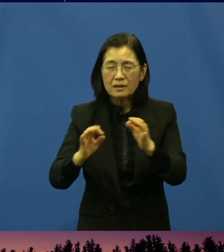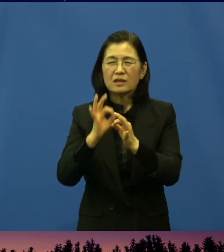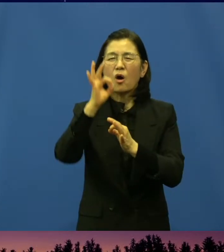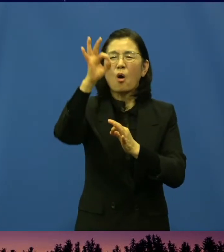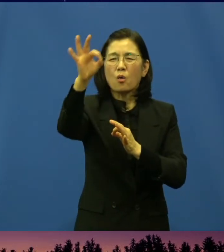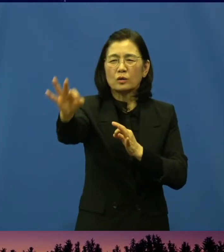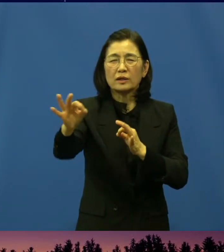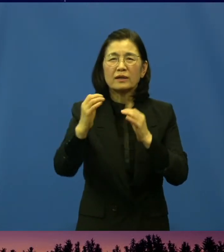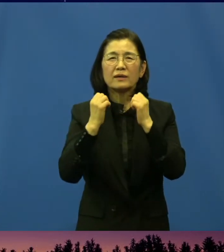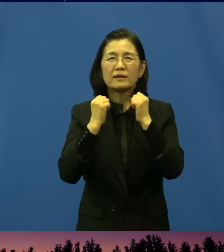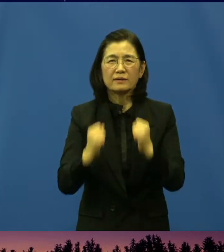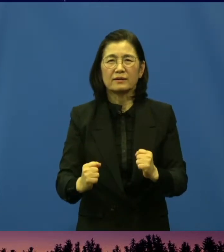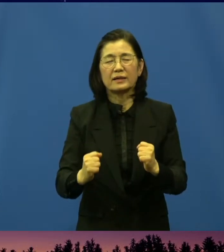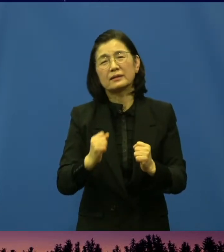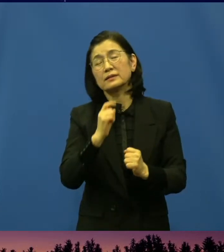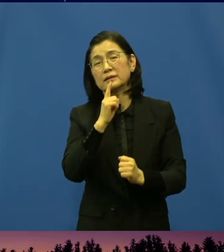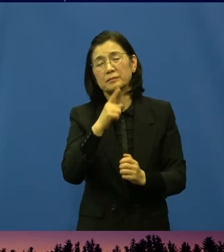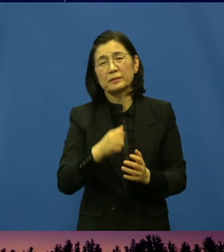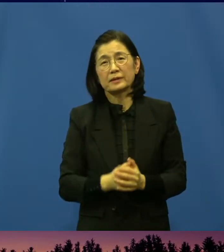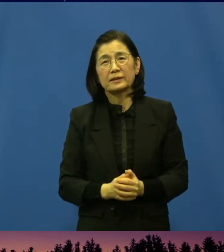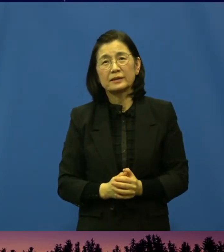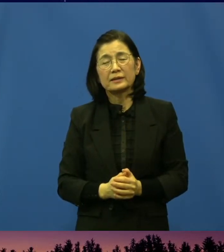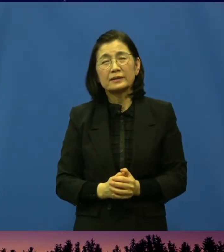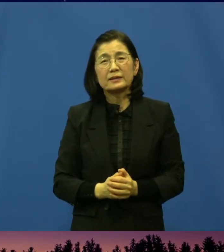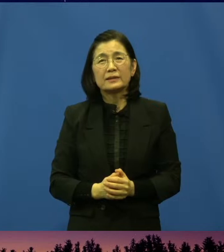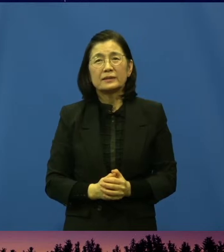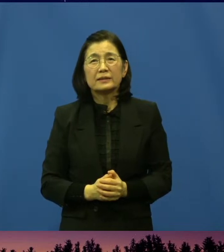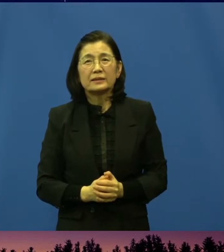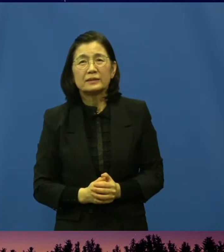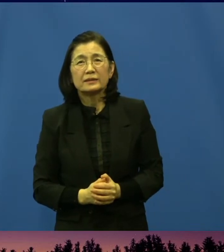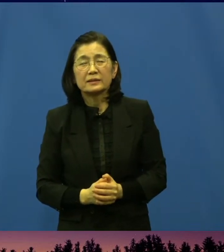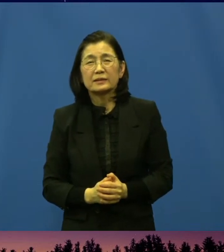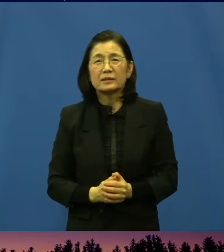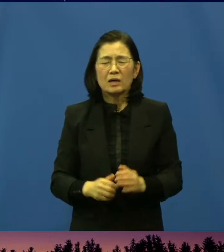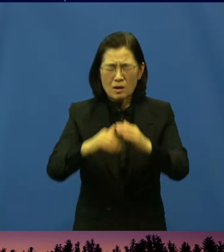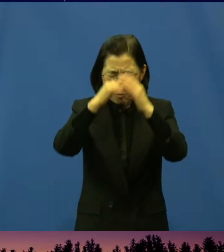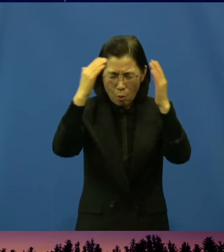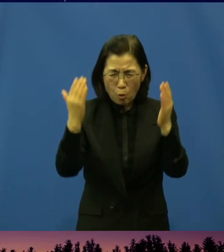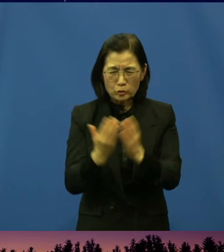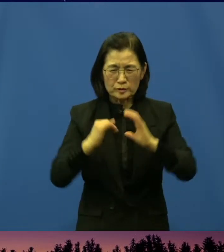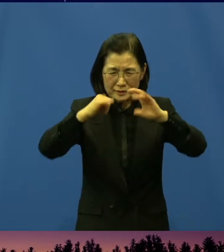거하느니라. 자, 이 뭐 얘기합니까? 다 지나간다는 거예요.